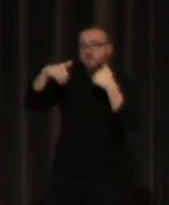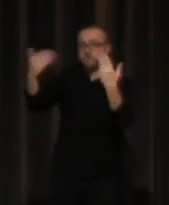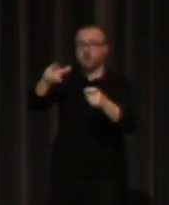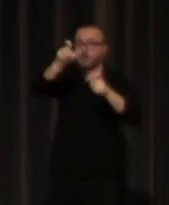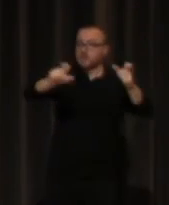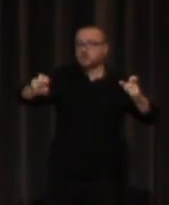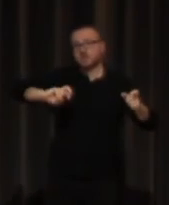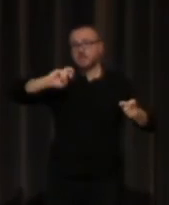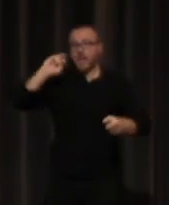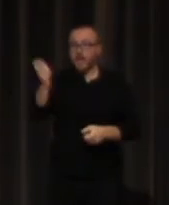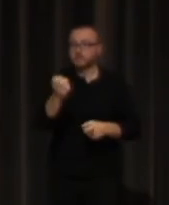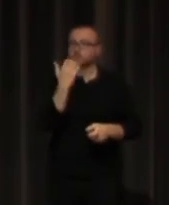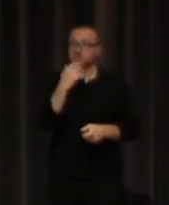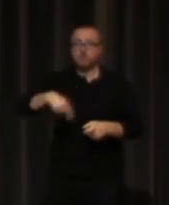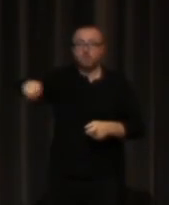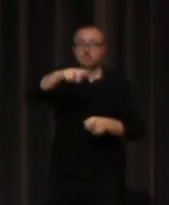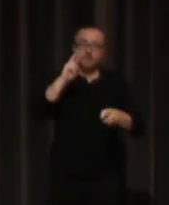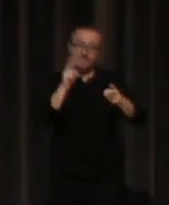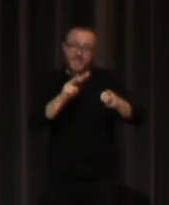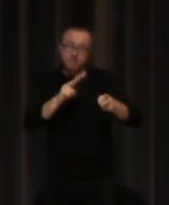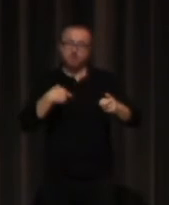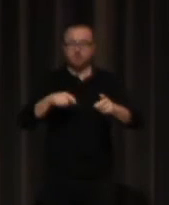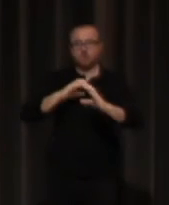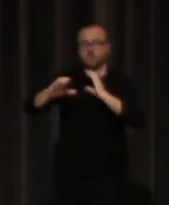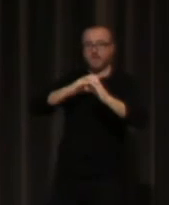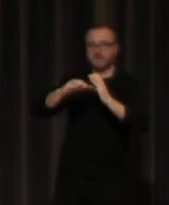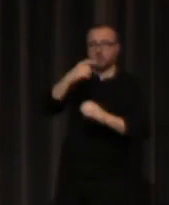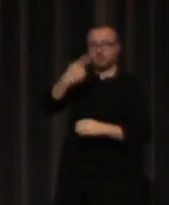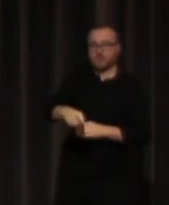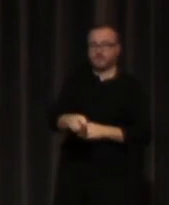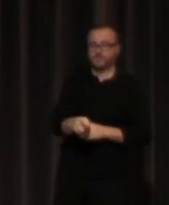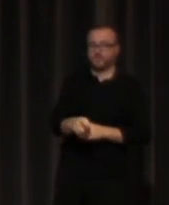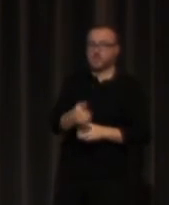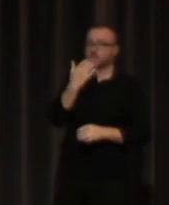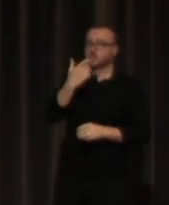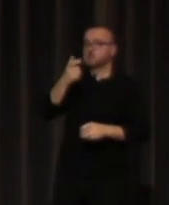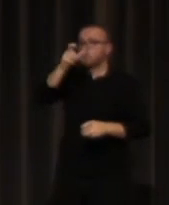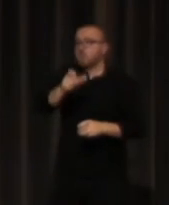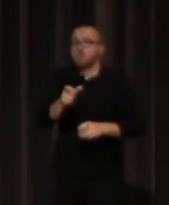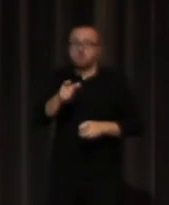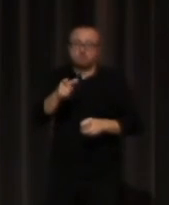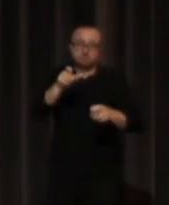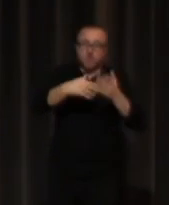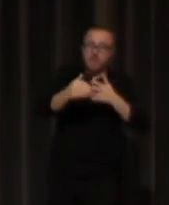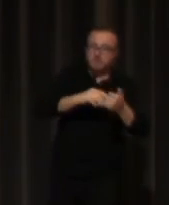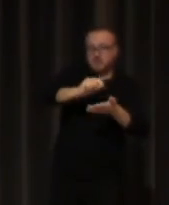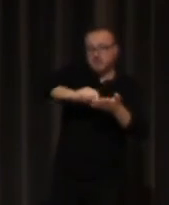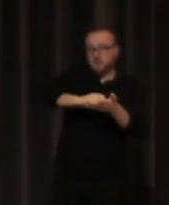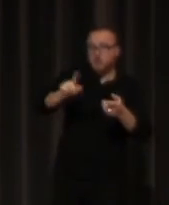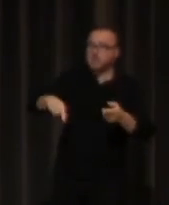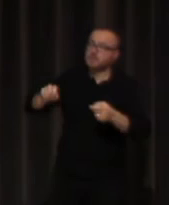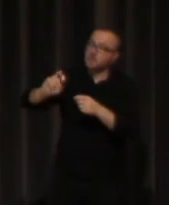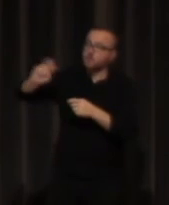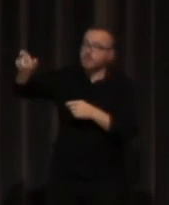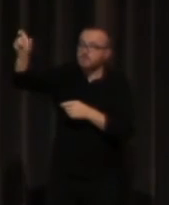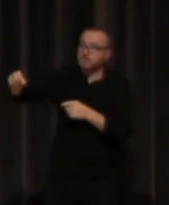lector ha de ser probablement la mateixa com entre el poeta i la seva musa, si ho dic així fàcilment. I